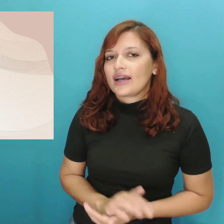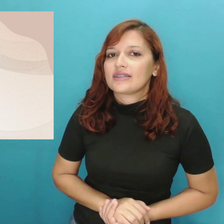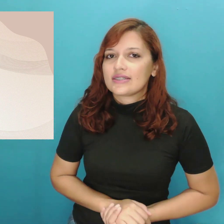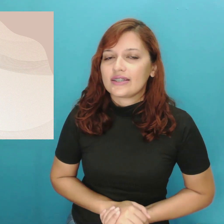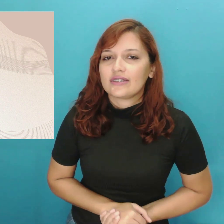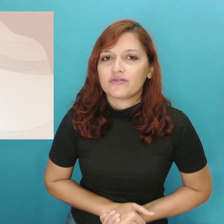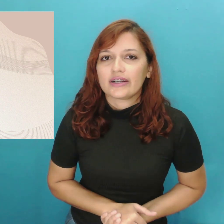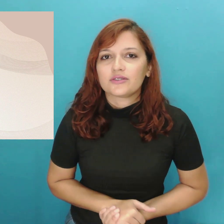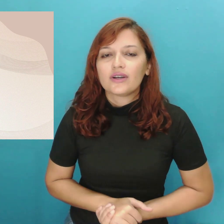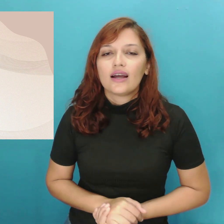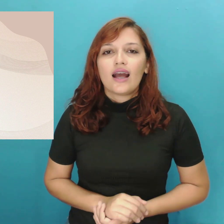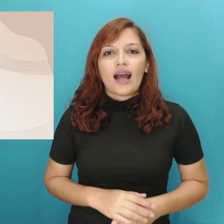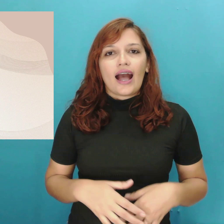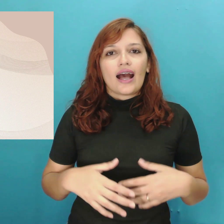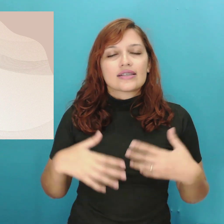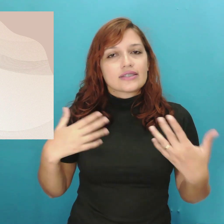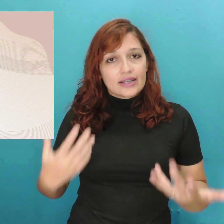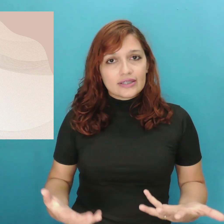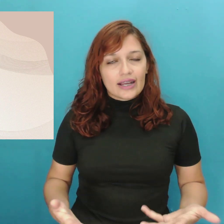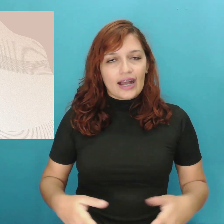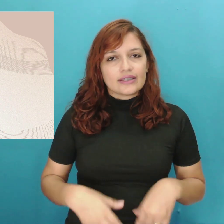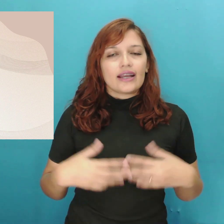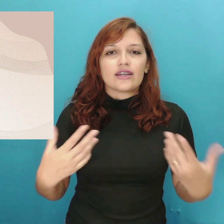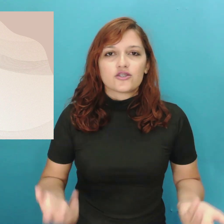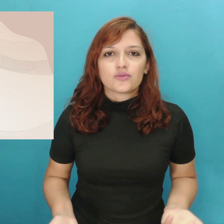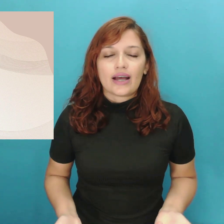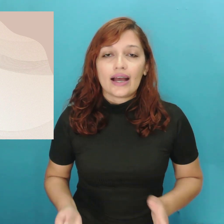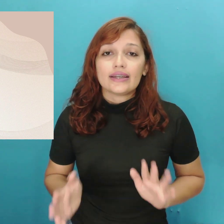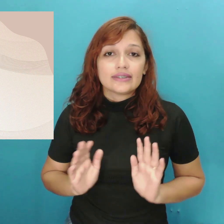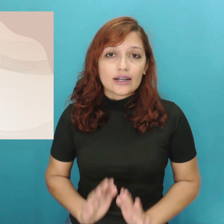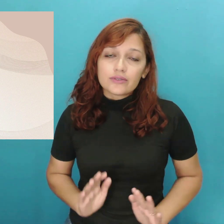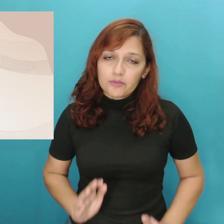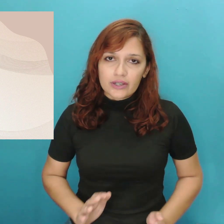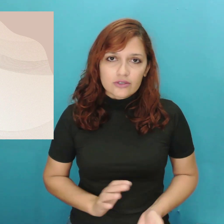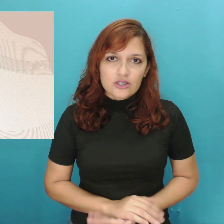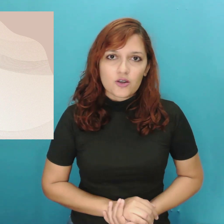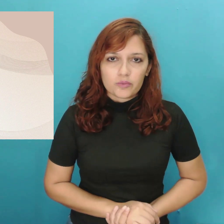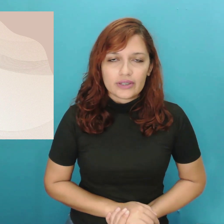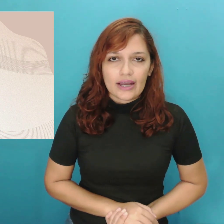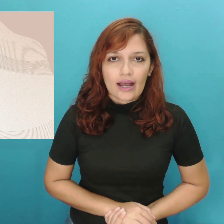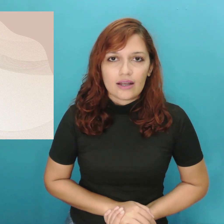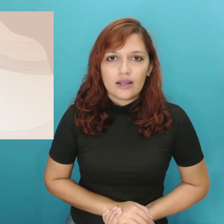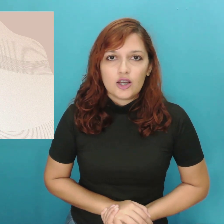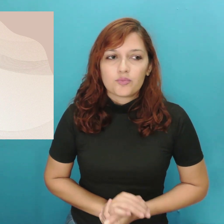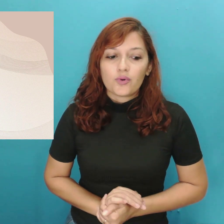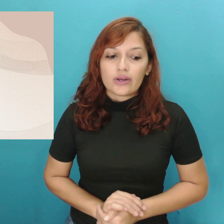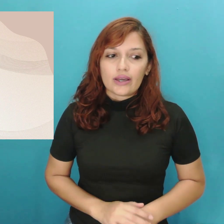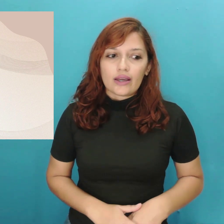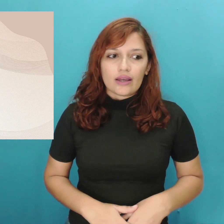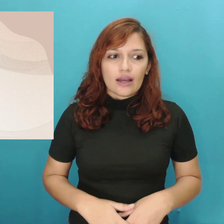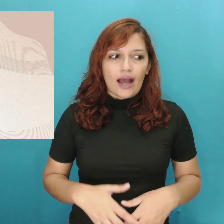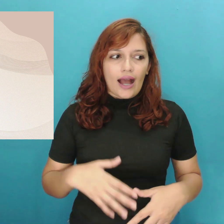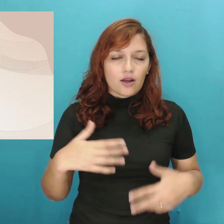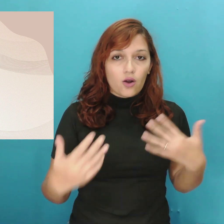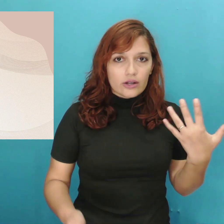te incentivando a se dedicar, né, a estudar e não ter medo de se comunicar. Porque agora você